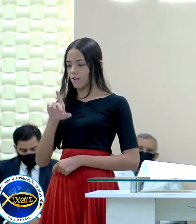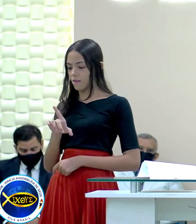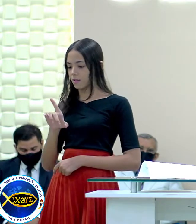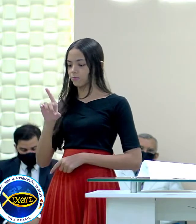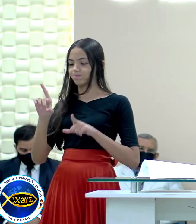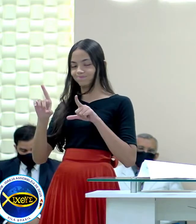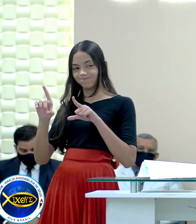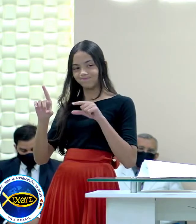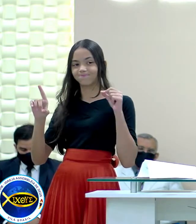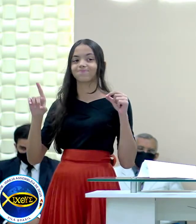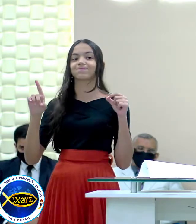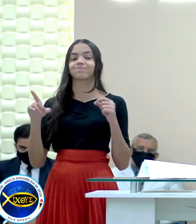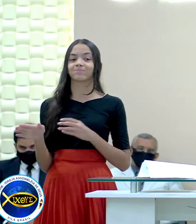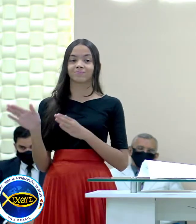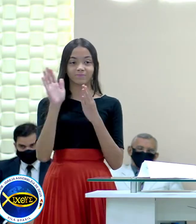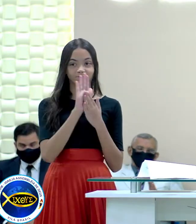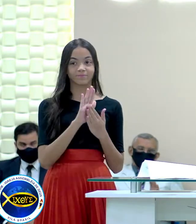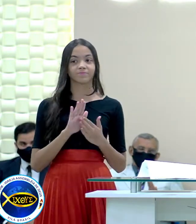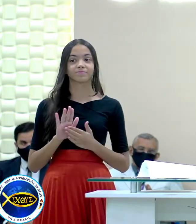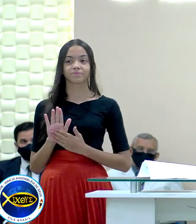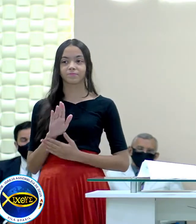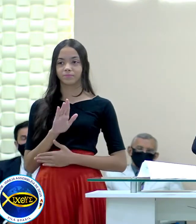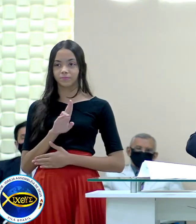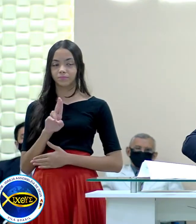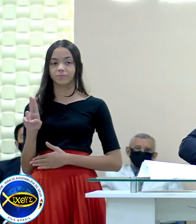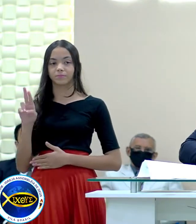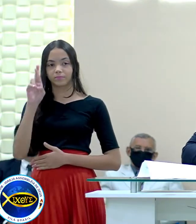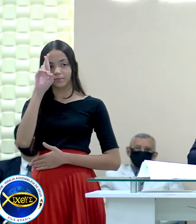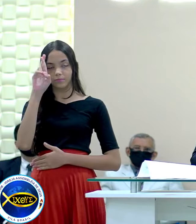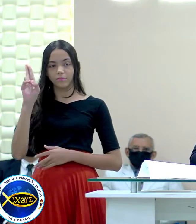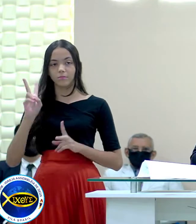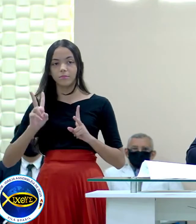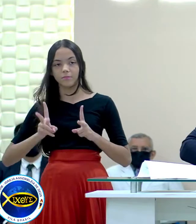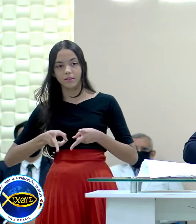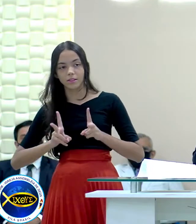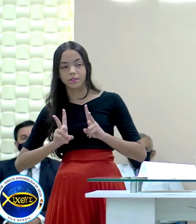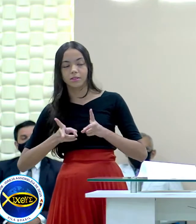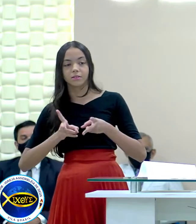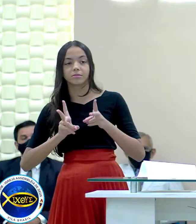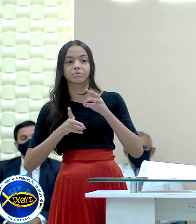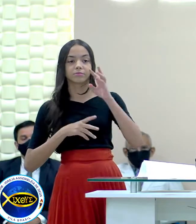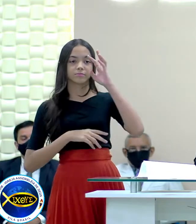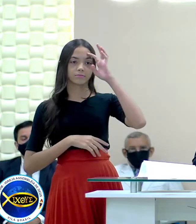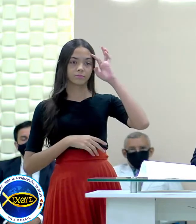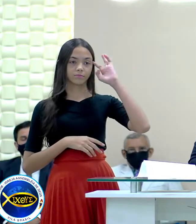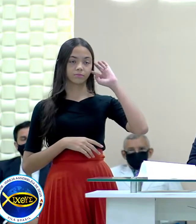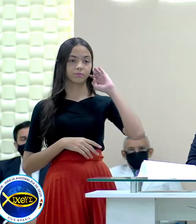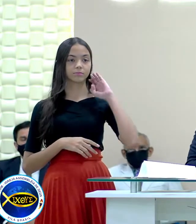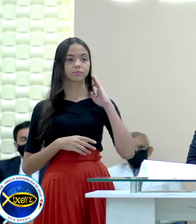louvado seja o santo nome do Senhor para todo sempre.